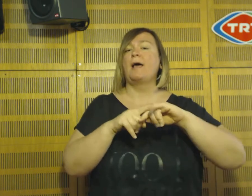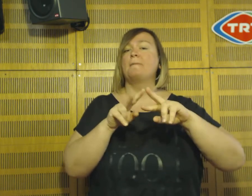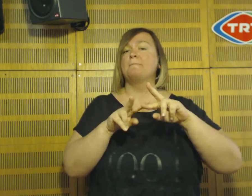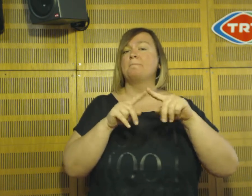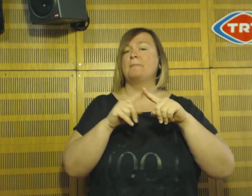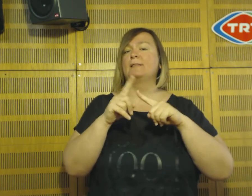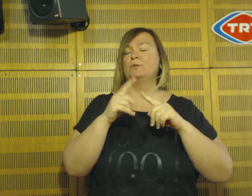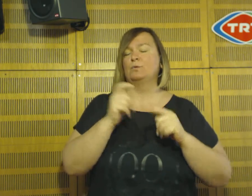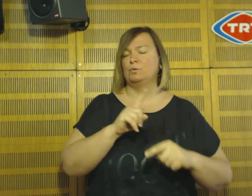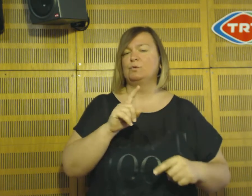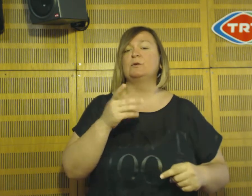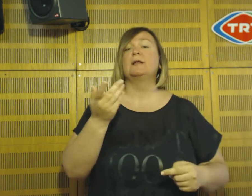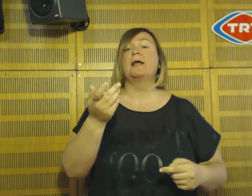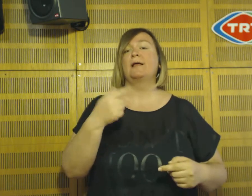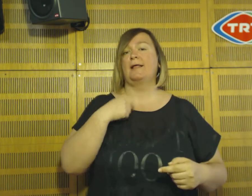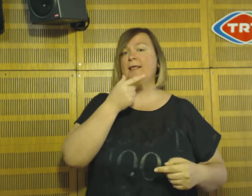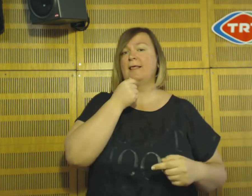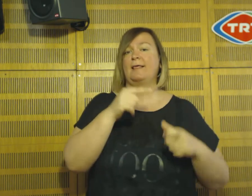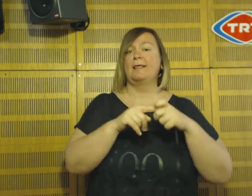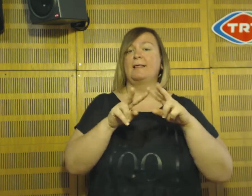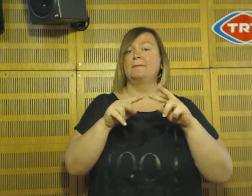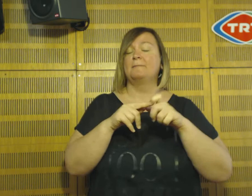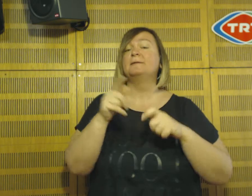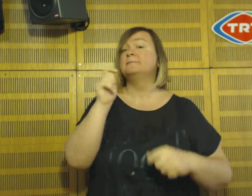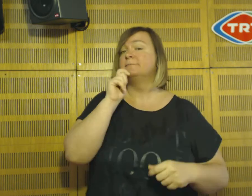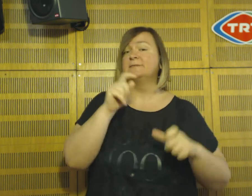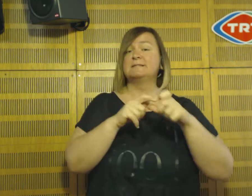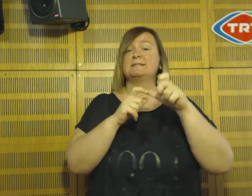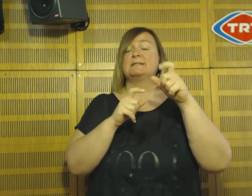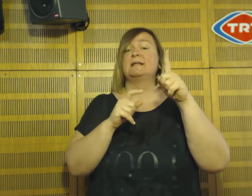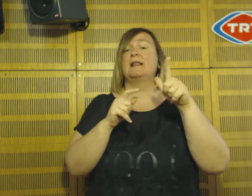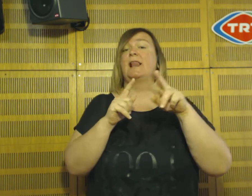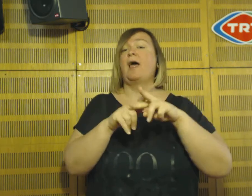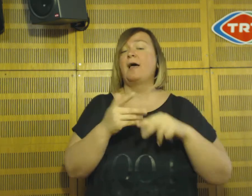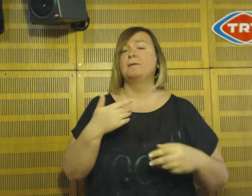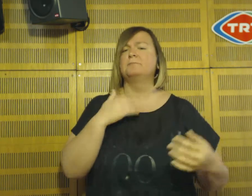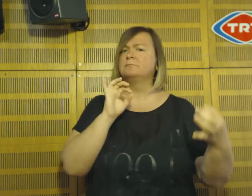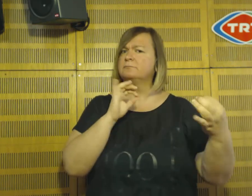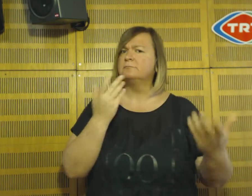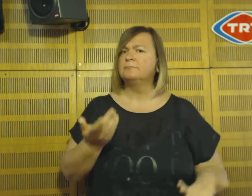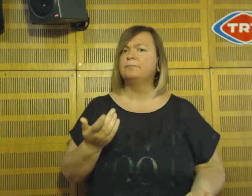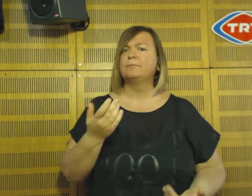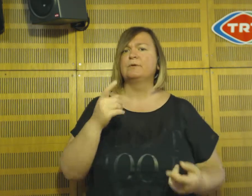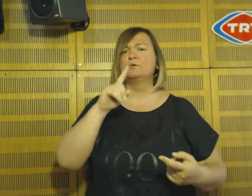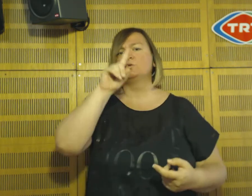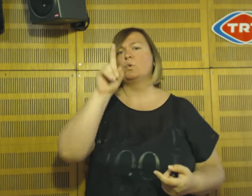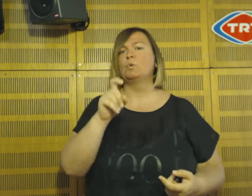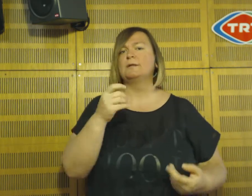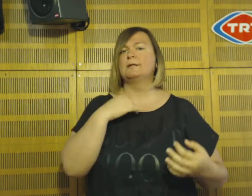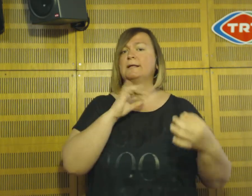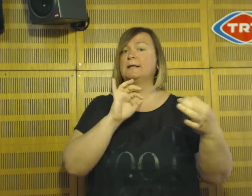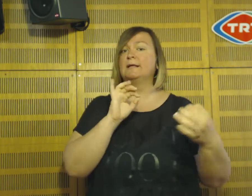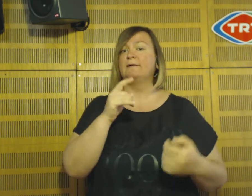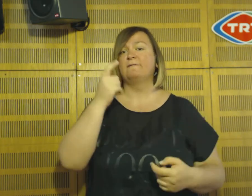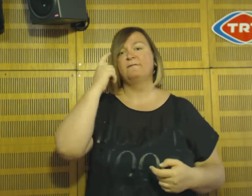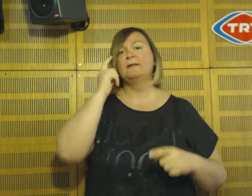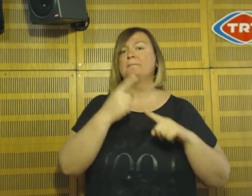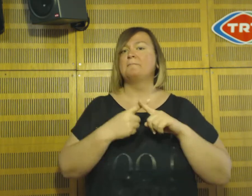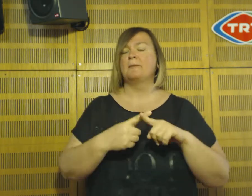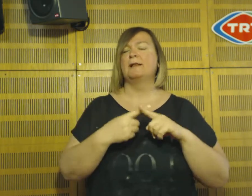işaret dili tercümanı Emel Aksoy ve sunan ben Sıla Kaya. Bize ulaşabilirsiniz, sorularınızı iletebilir, önerilerinizi